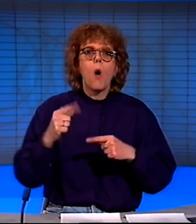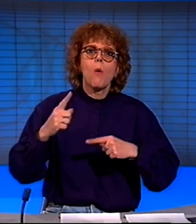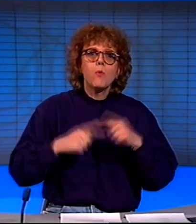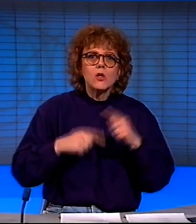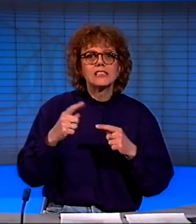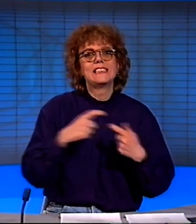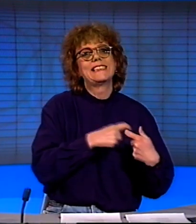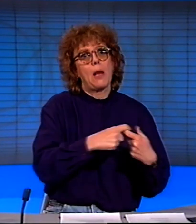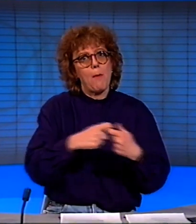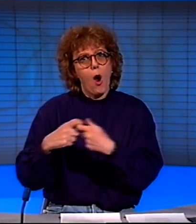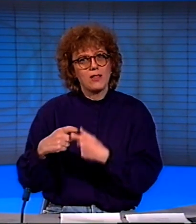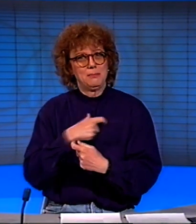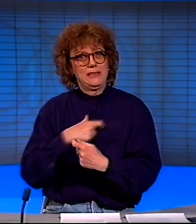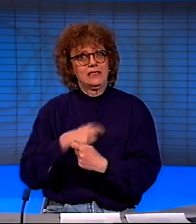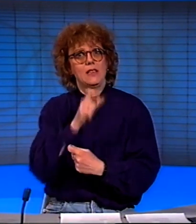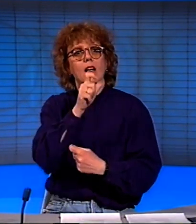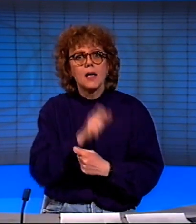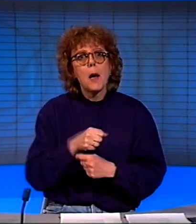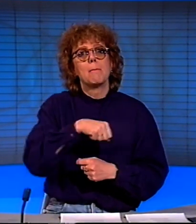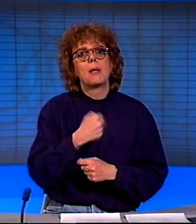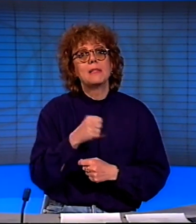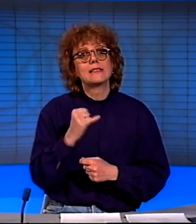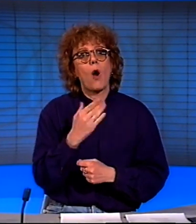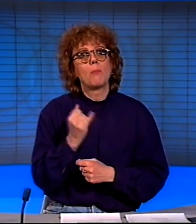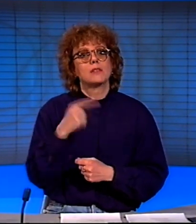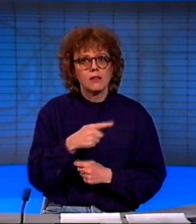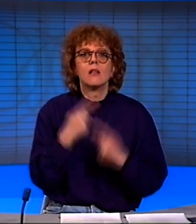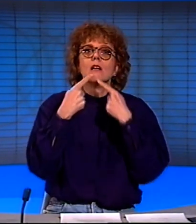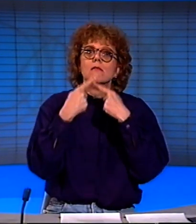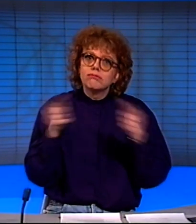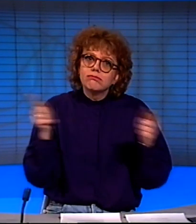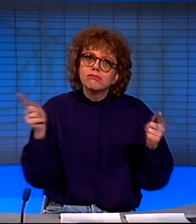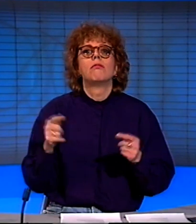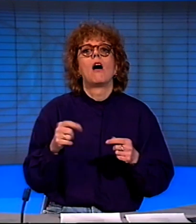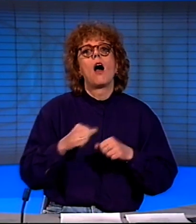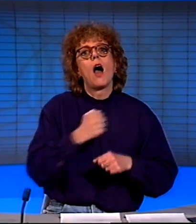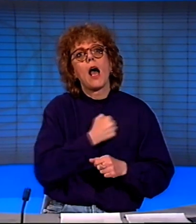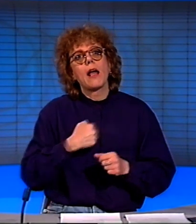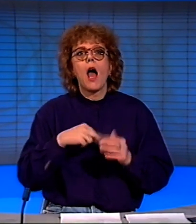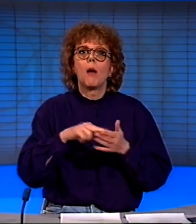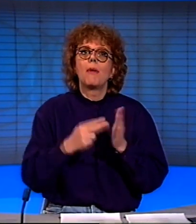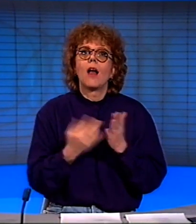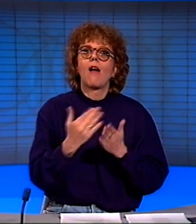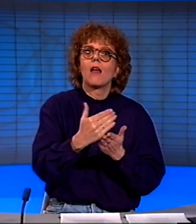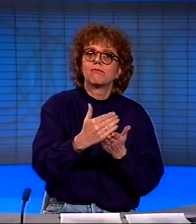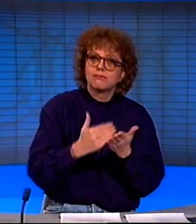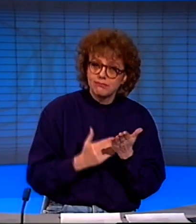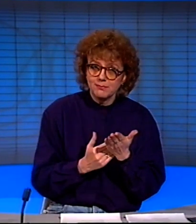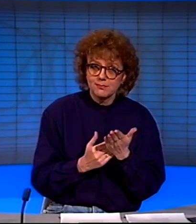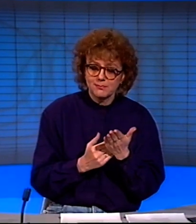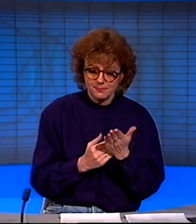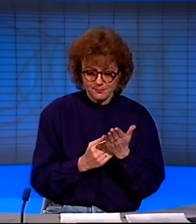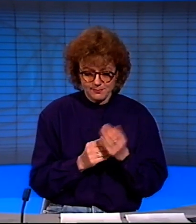Og i dag offentliggjorde ministeren for erhvervspolitisk samordning, Mimi Jacobsen, en